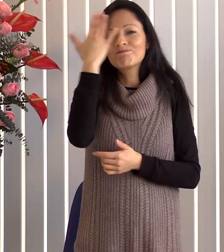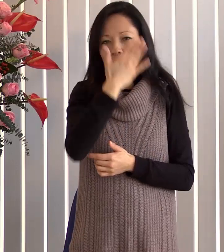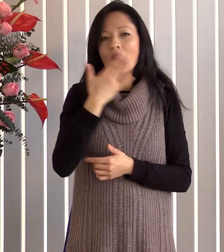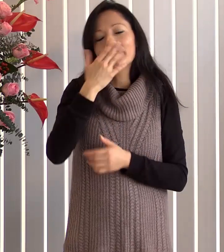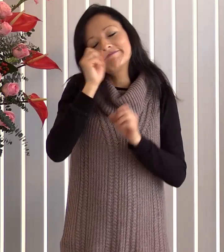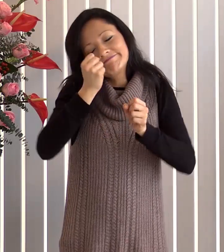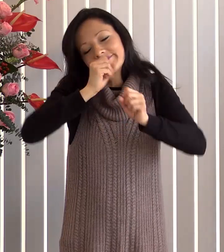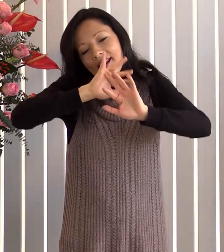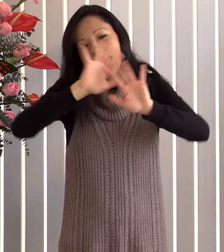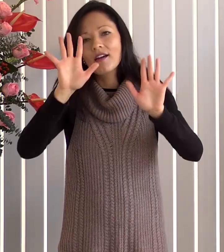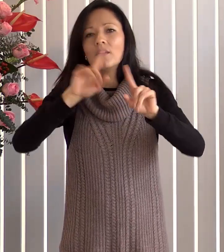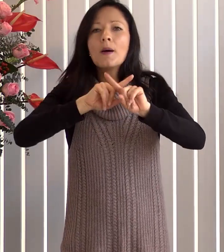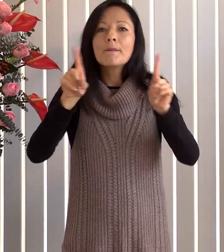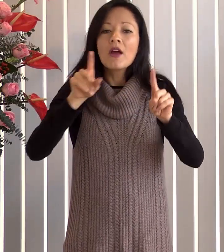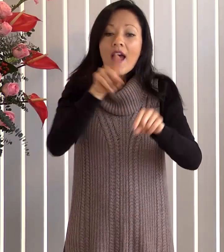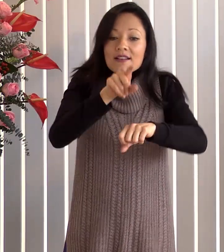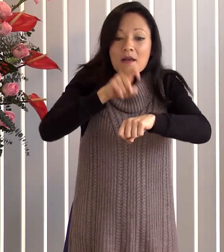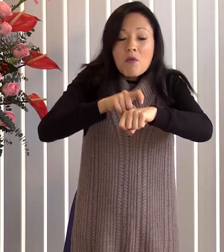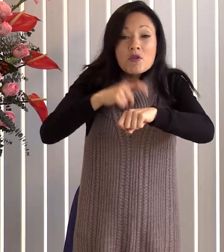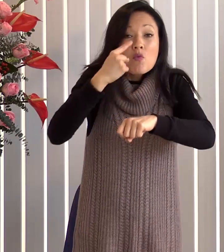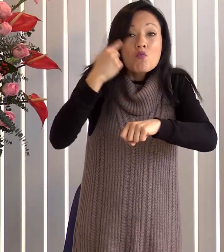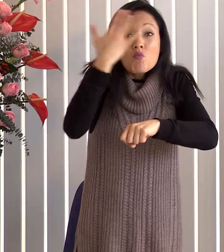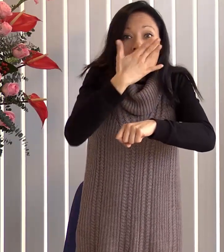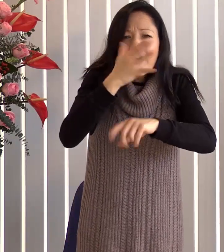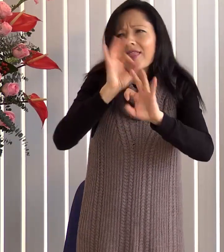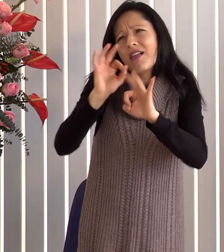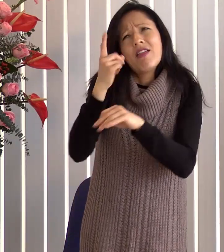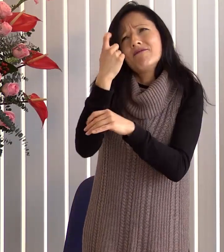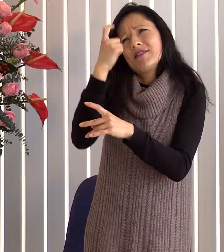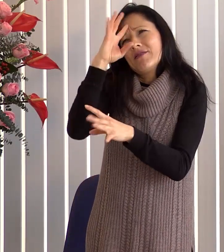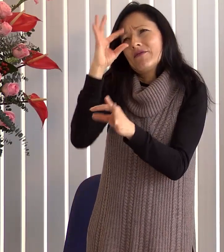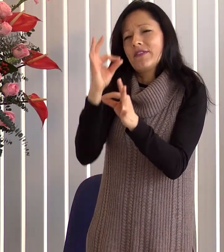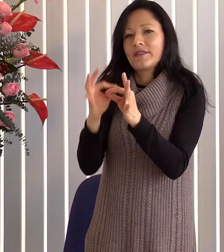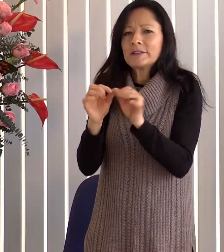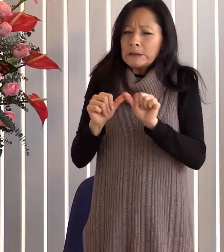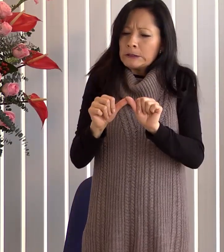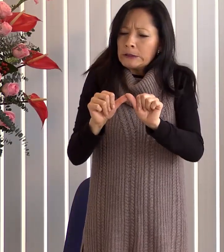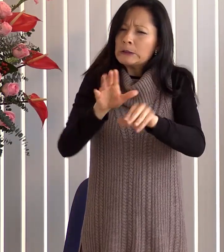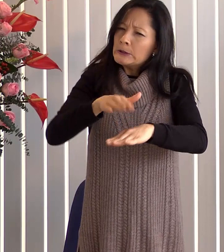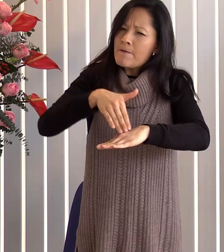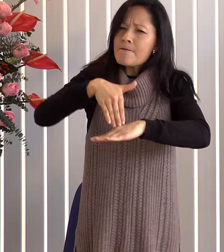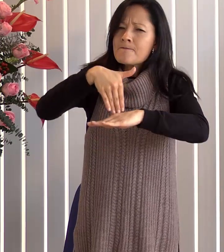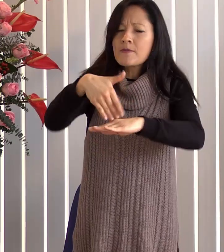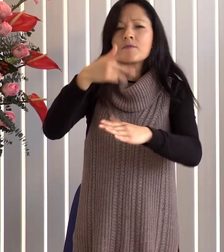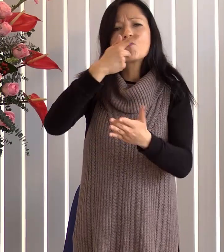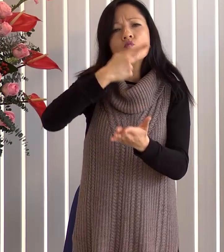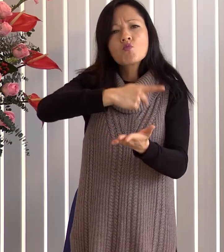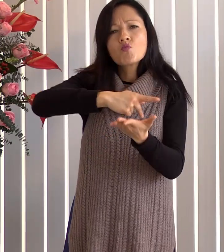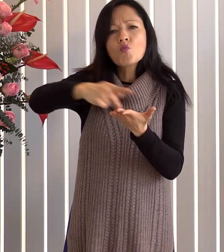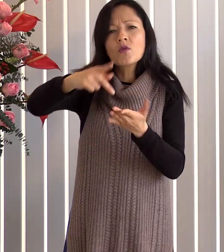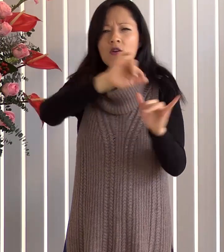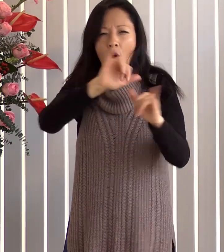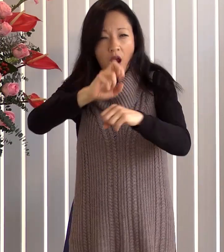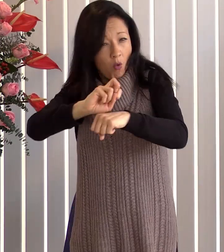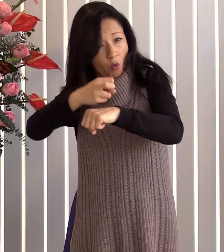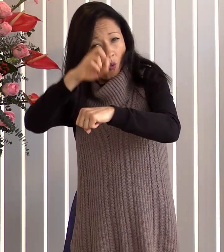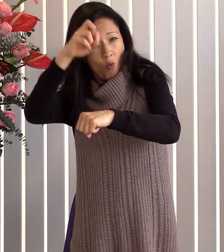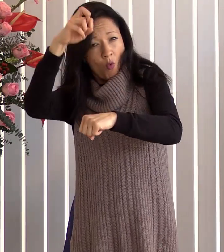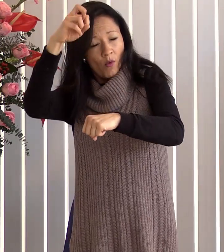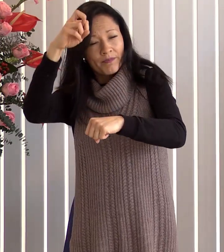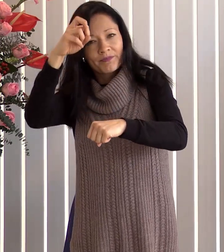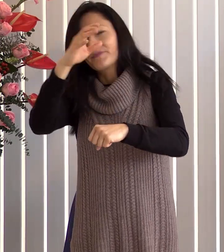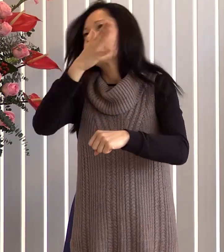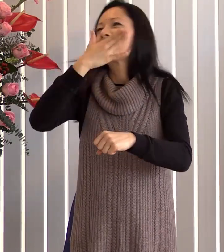te pedimos que durante la prueba, Señor, nuestra fe no falte, Padre Celestial, y que afirmados, purificados, Señor, como el oro, demos